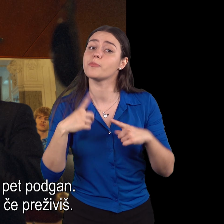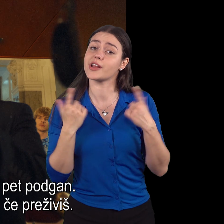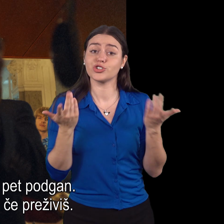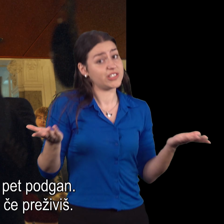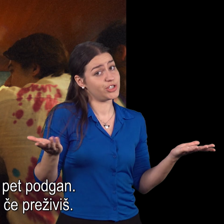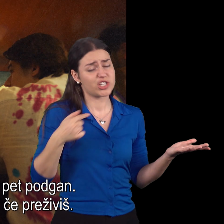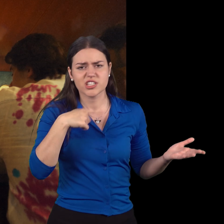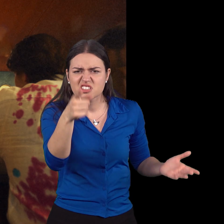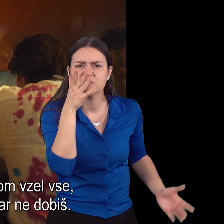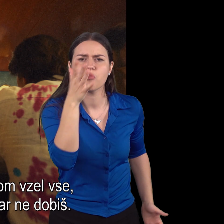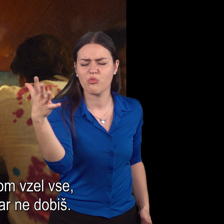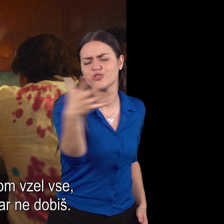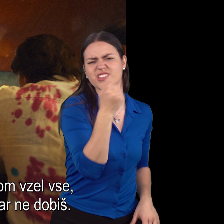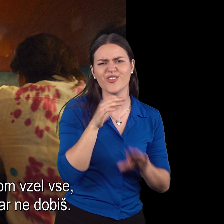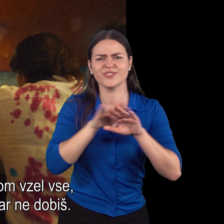Lovišče preživiš,